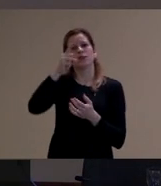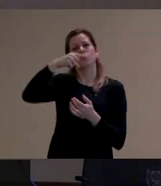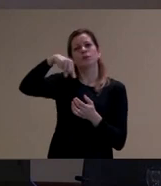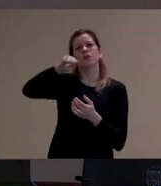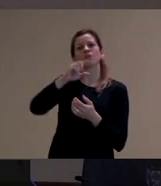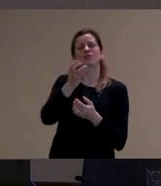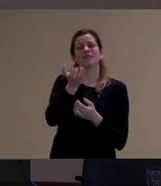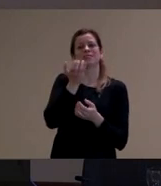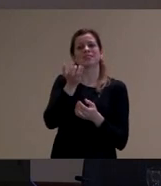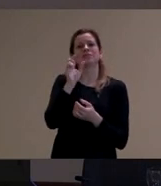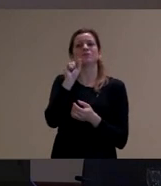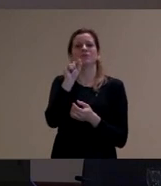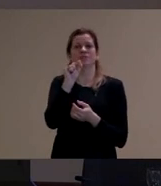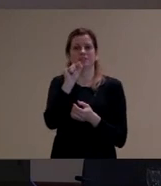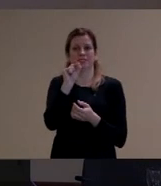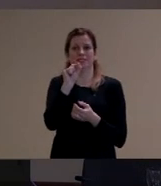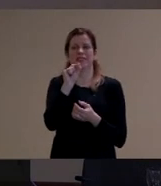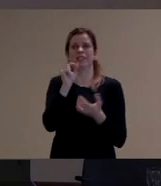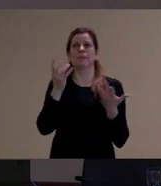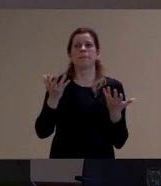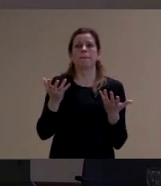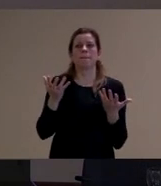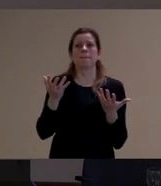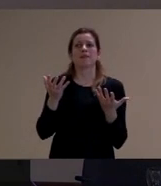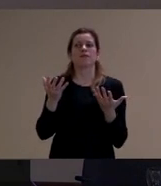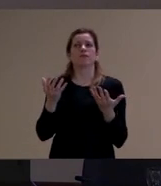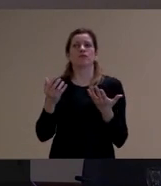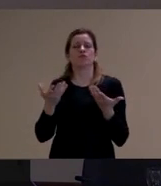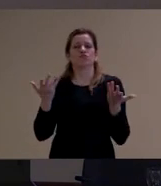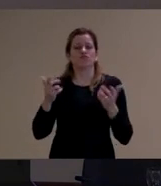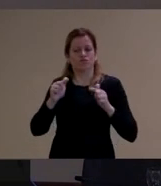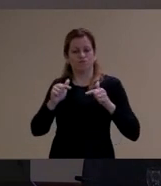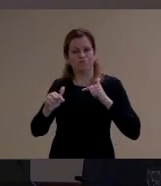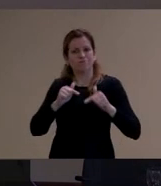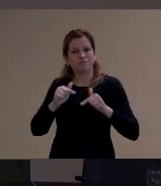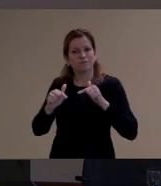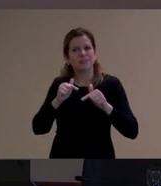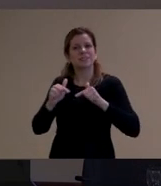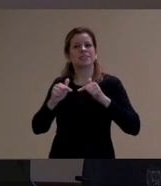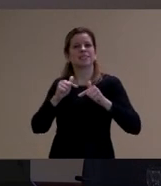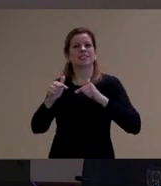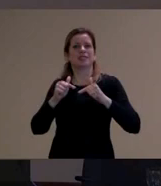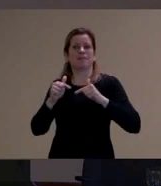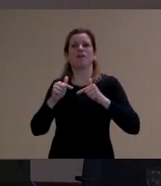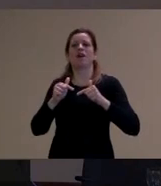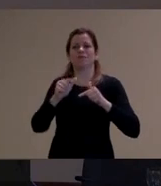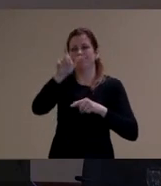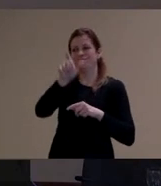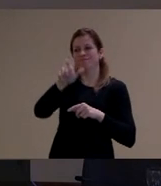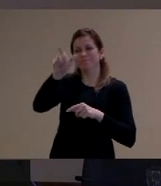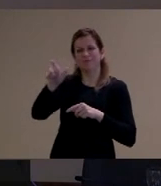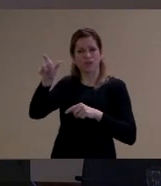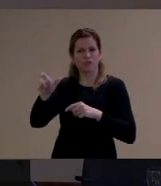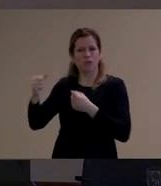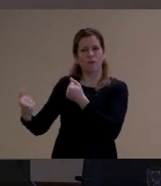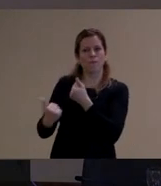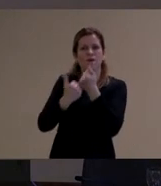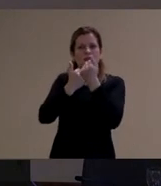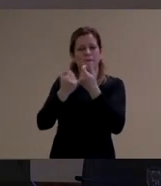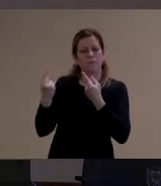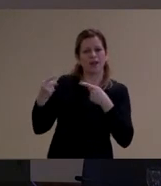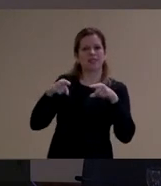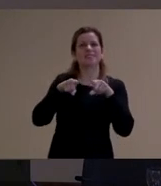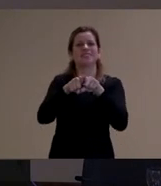buscamos e foi realmente um trabalho bastante feito a várias mãos né e bastante